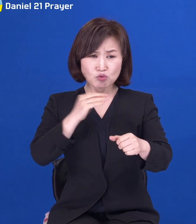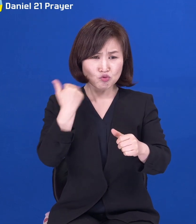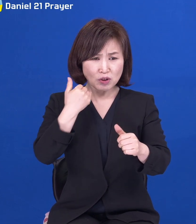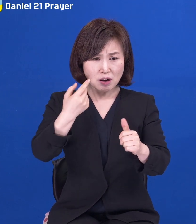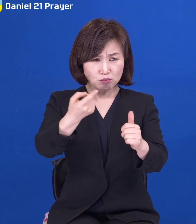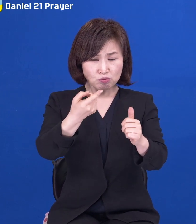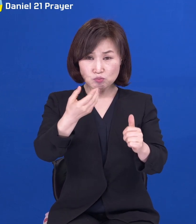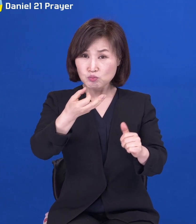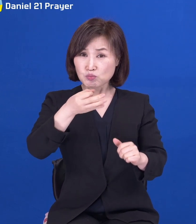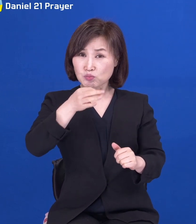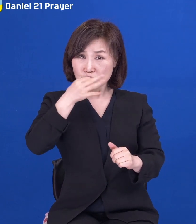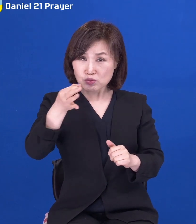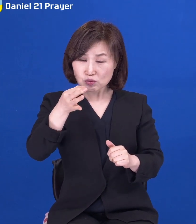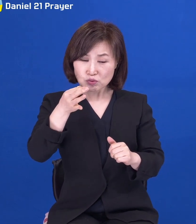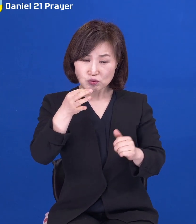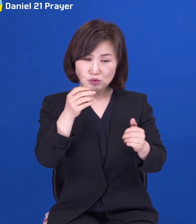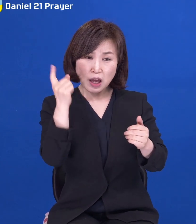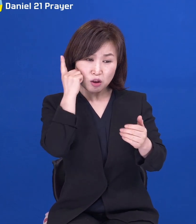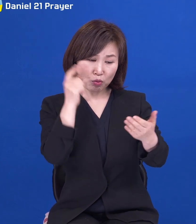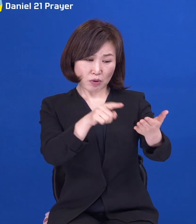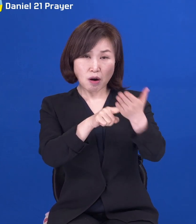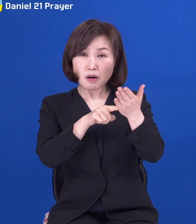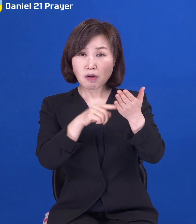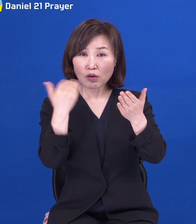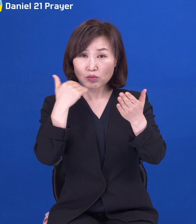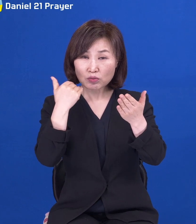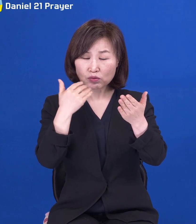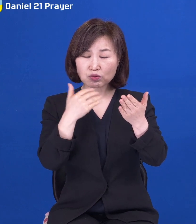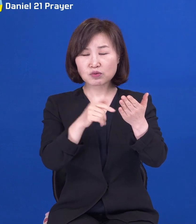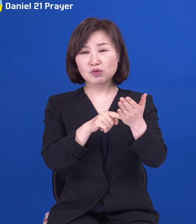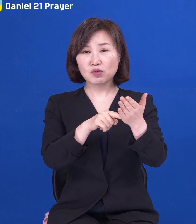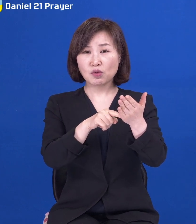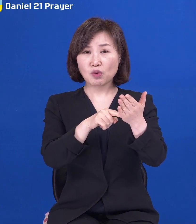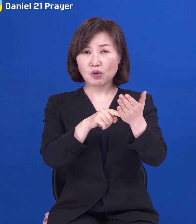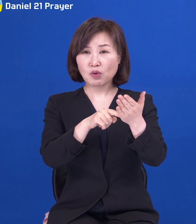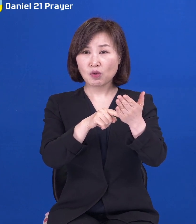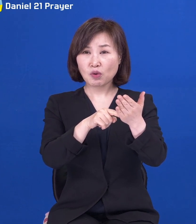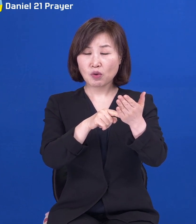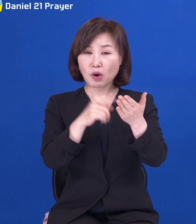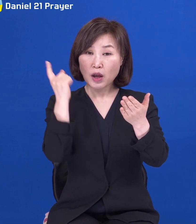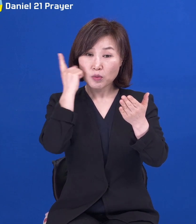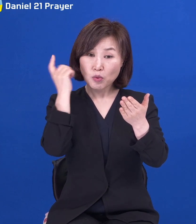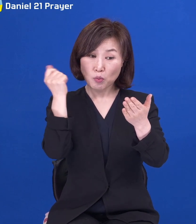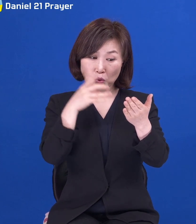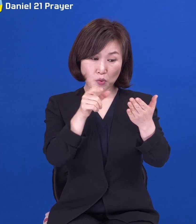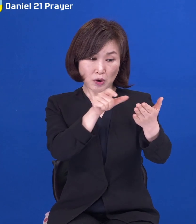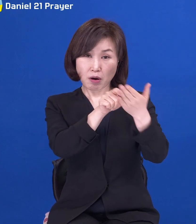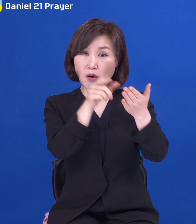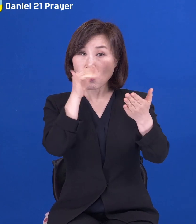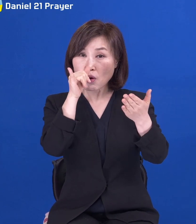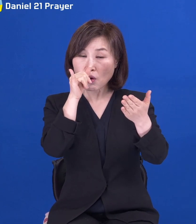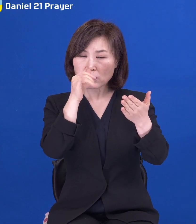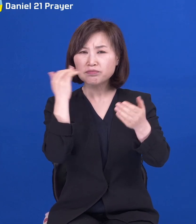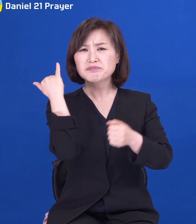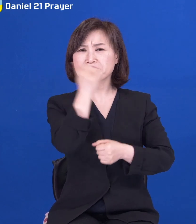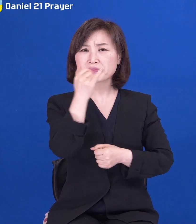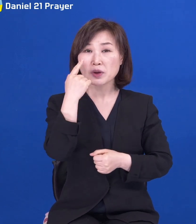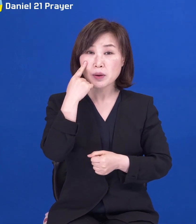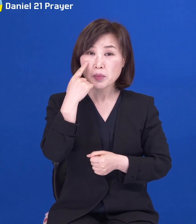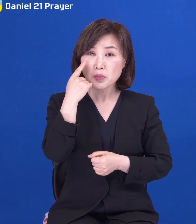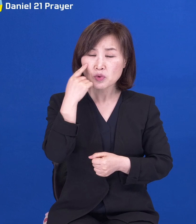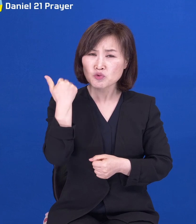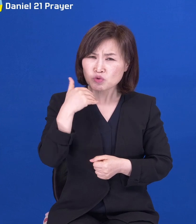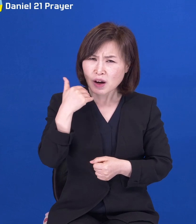잊고 있었던 거예요. 모르는 사람이 전화 왔다고 했는데 전화번호를 보내오셨더라고요. 딱 전화를 했죠. 누구니까